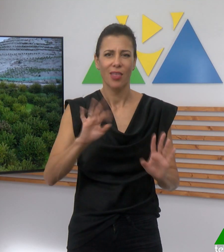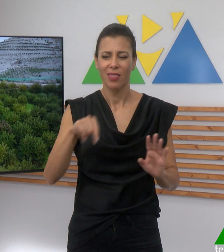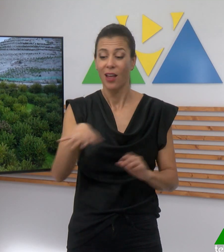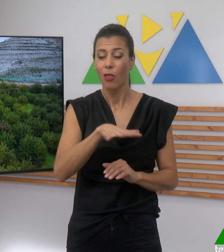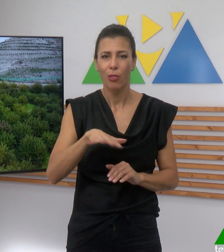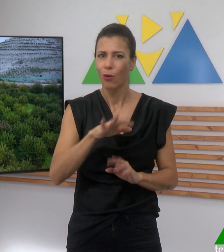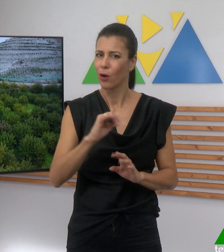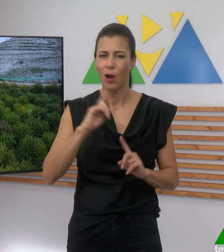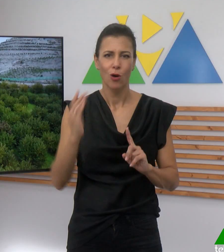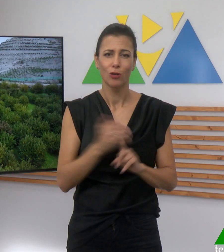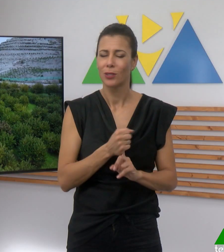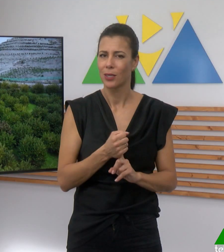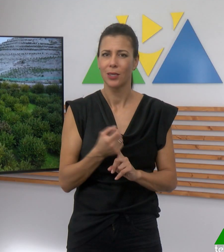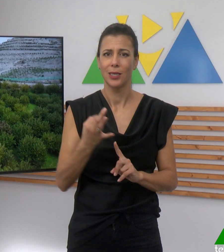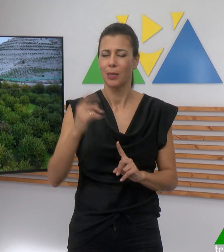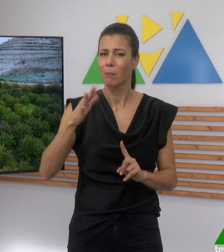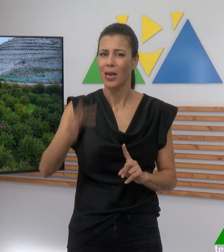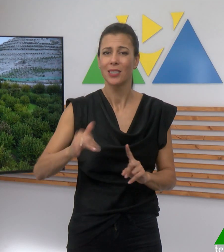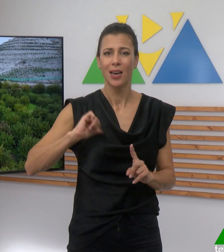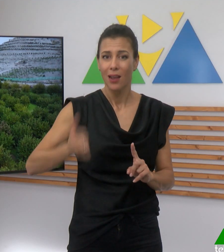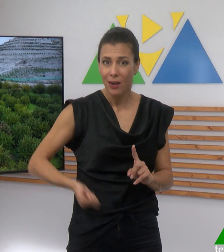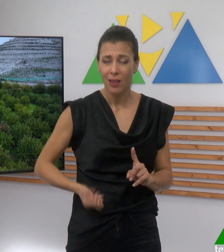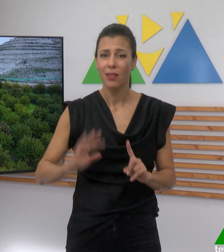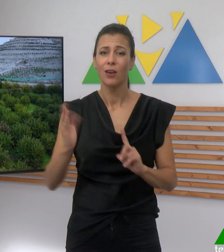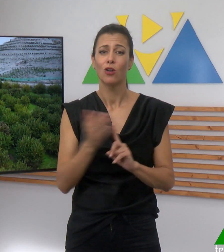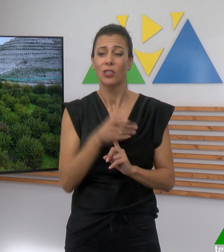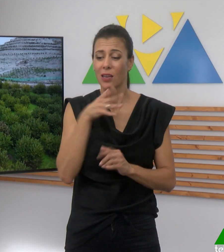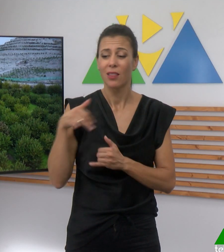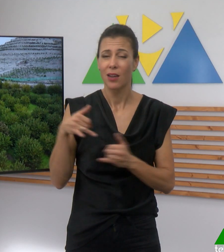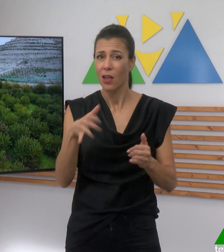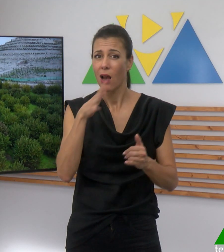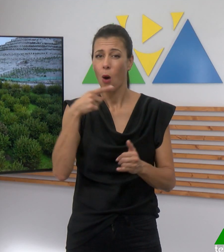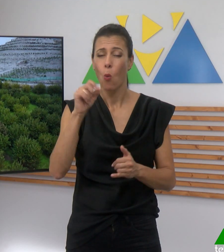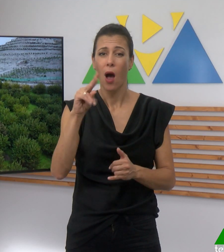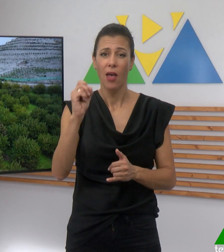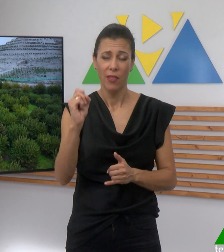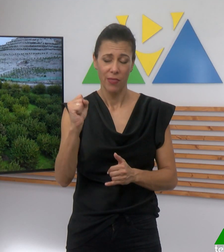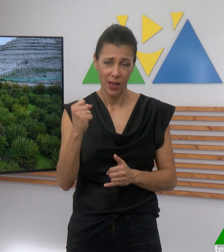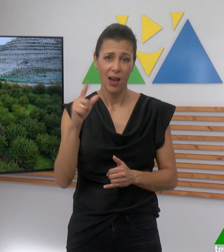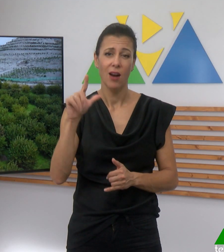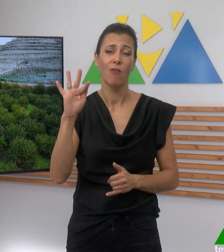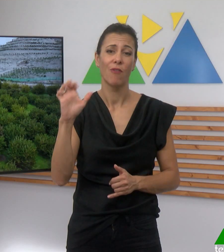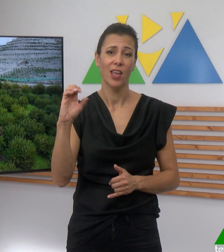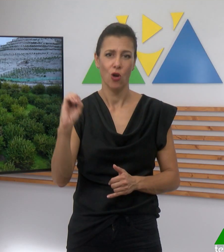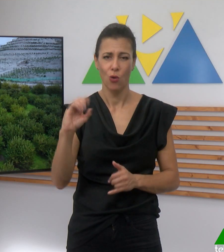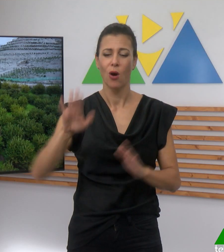conseguir a llevar el agua del río guadalfeo hasta la viga y ponerla en funcionamiento ponerla